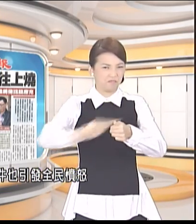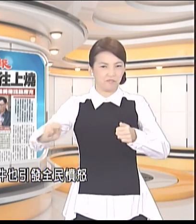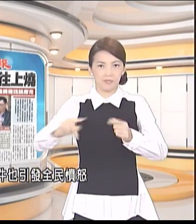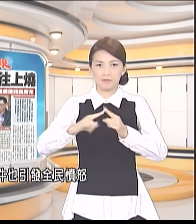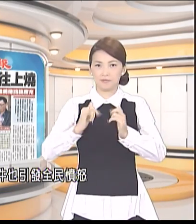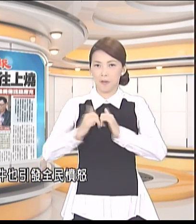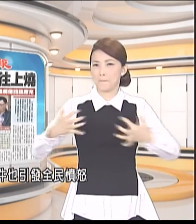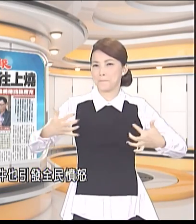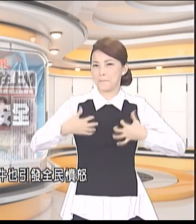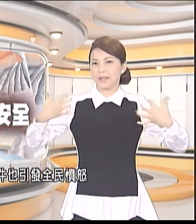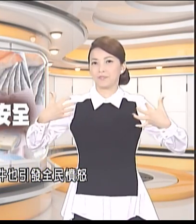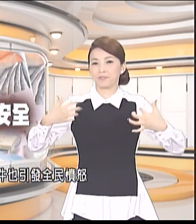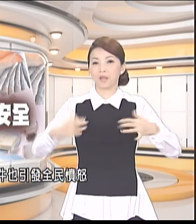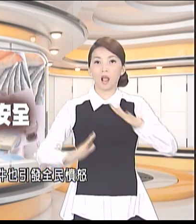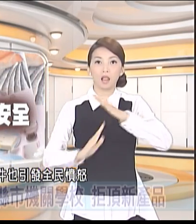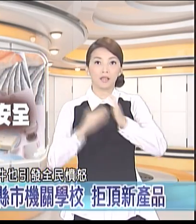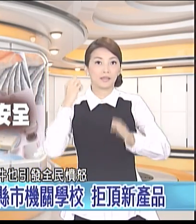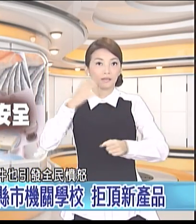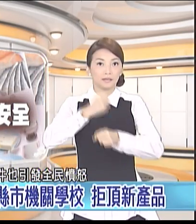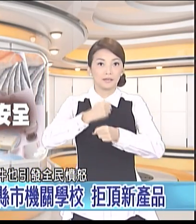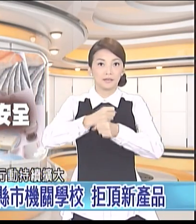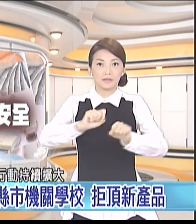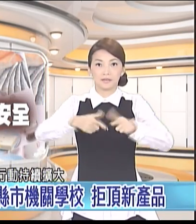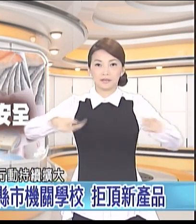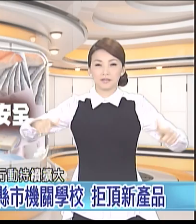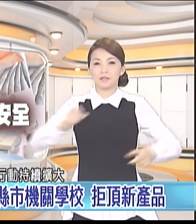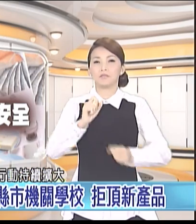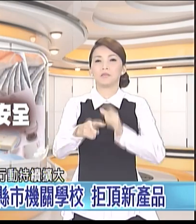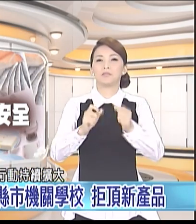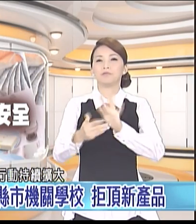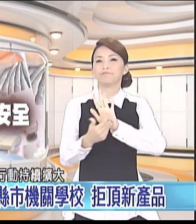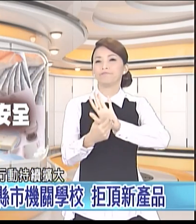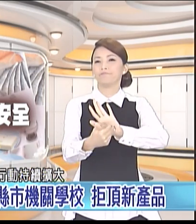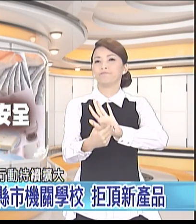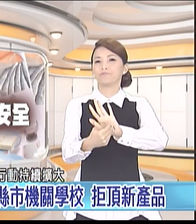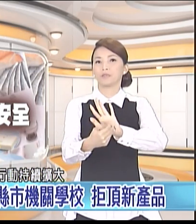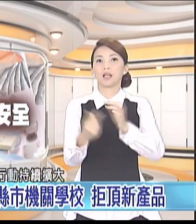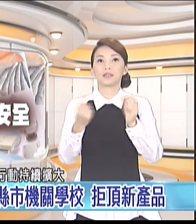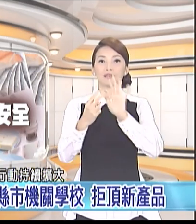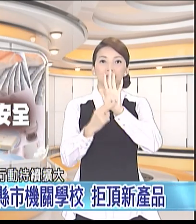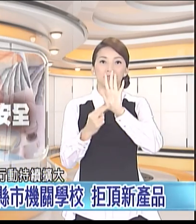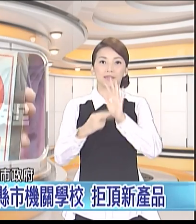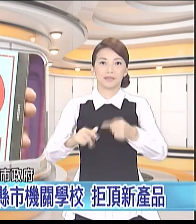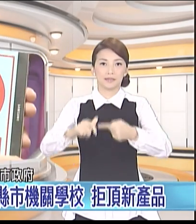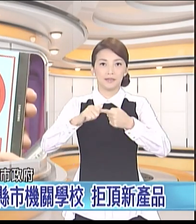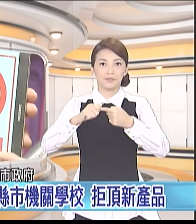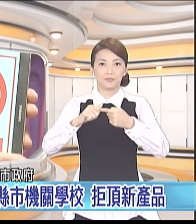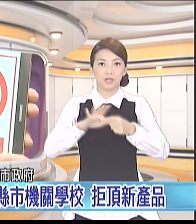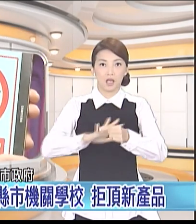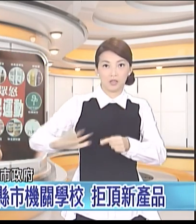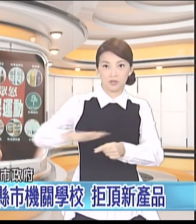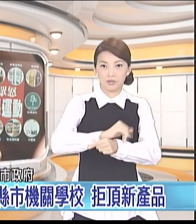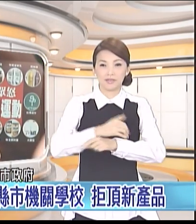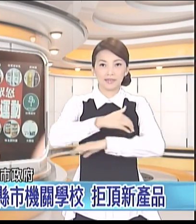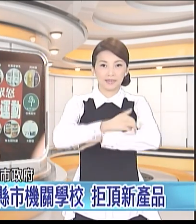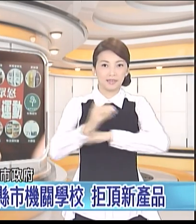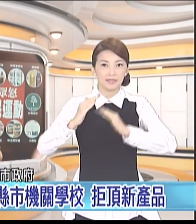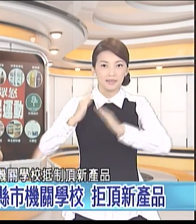的事件也引发全民愤怒，抵制顶新的行动持续扩大。全台22个县市政府都通